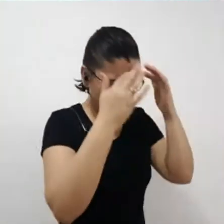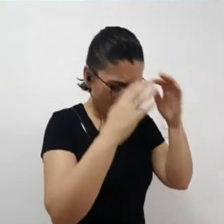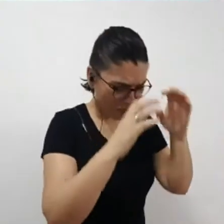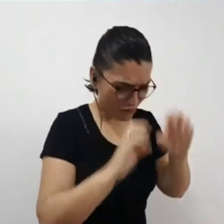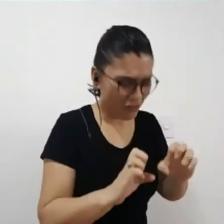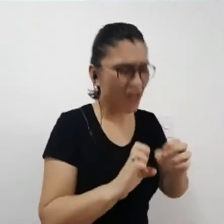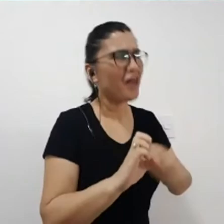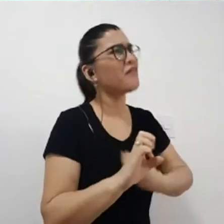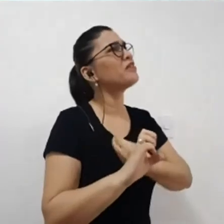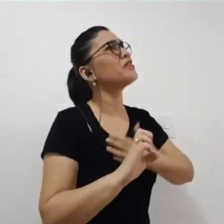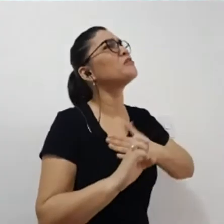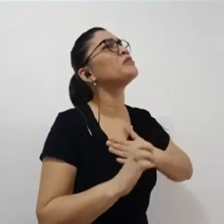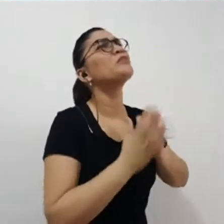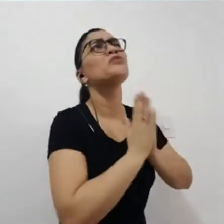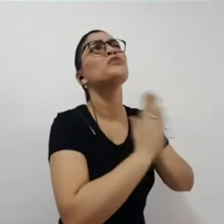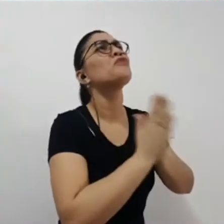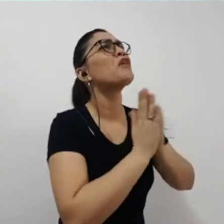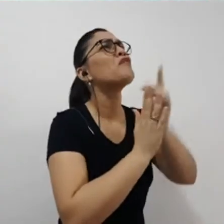essas lágrimas em